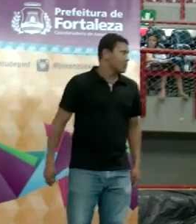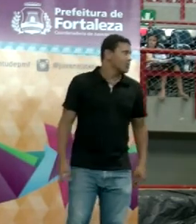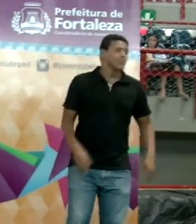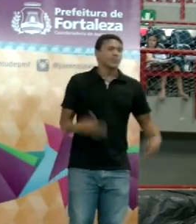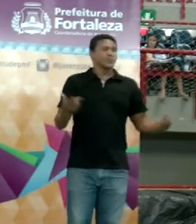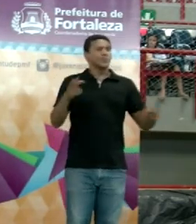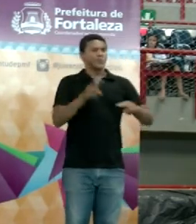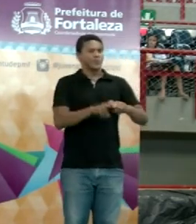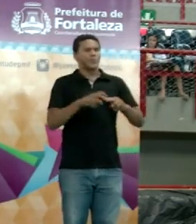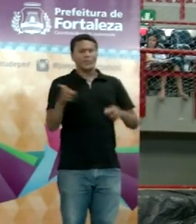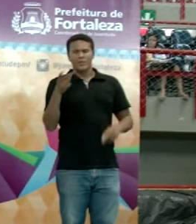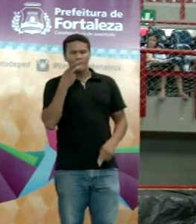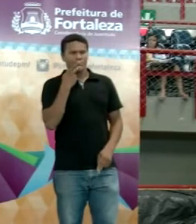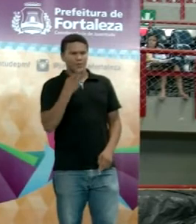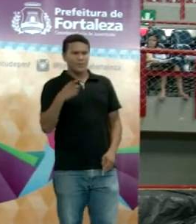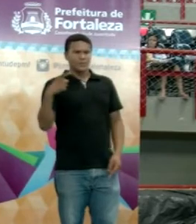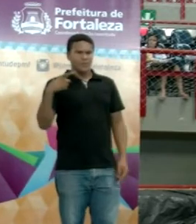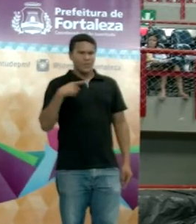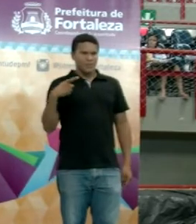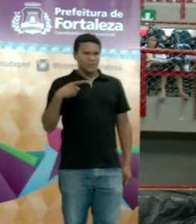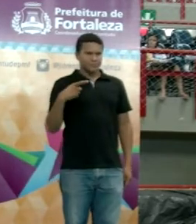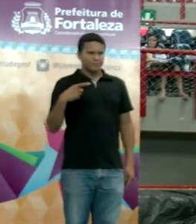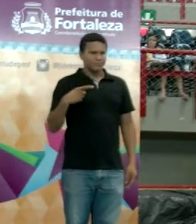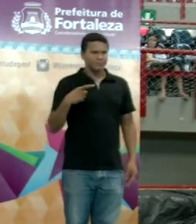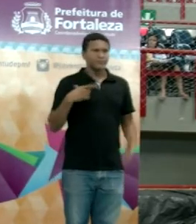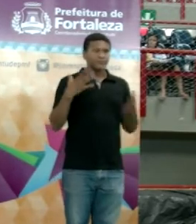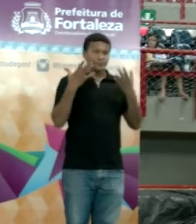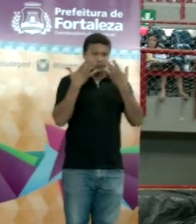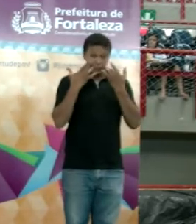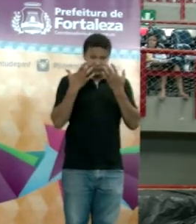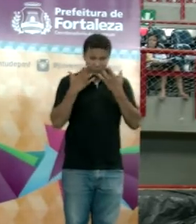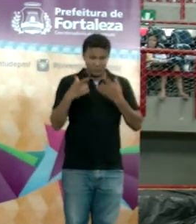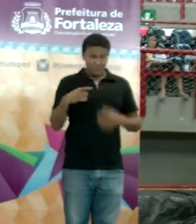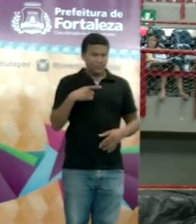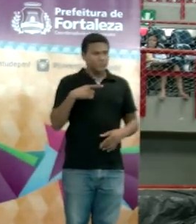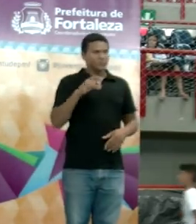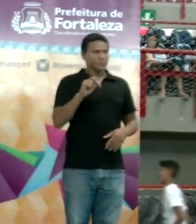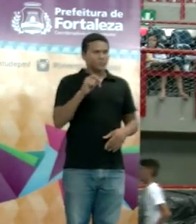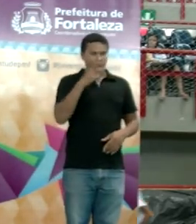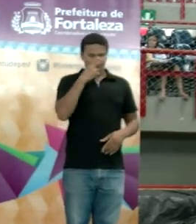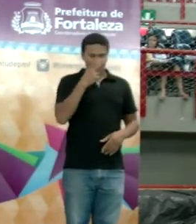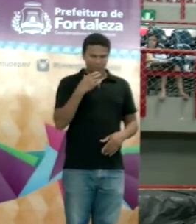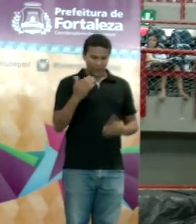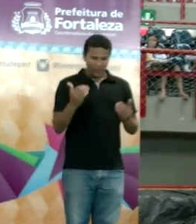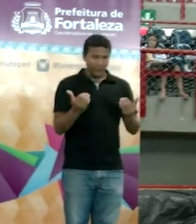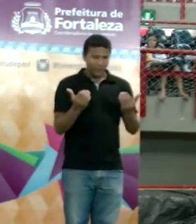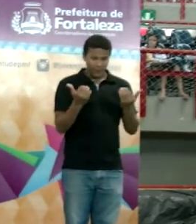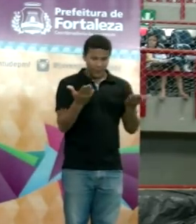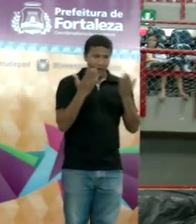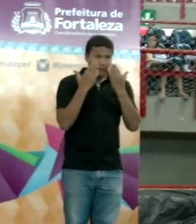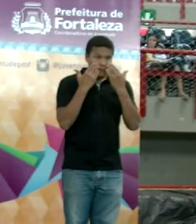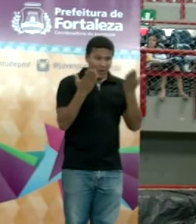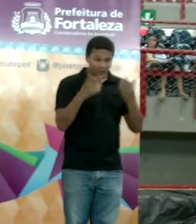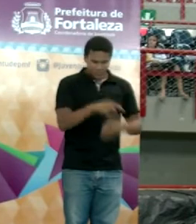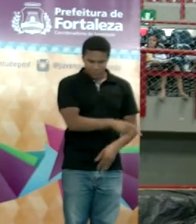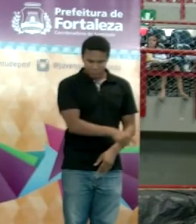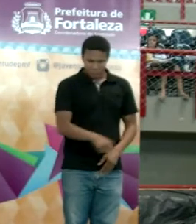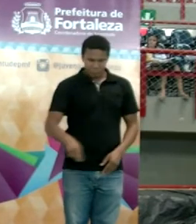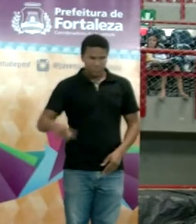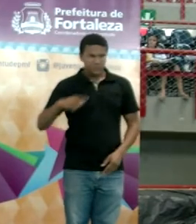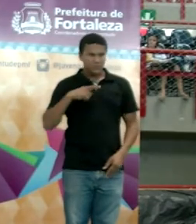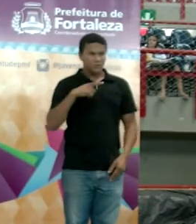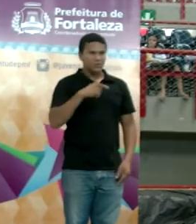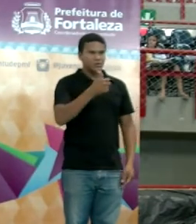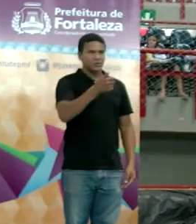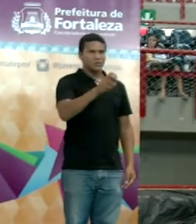Ele diz que nesse palco de teatro, a linha de frente do teatro tem 15 metros.